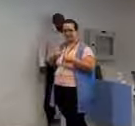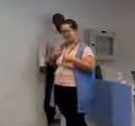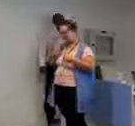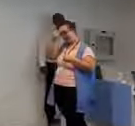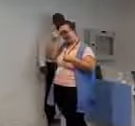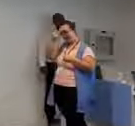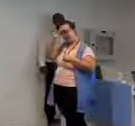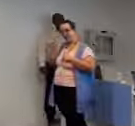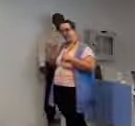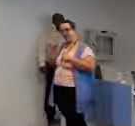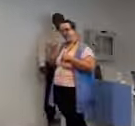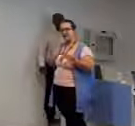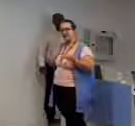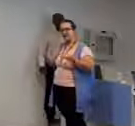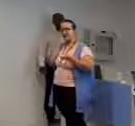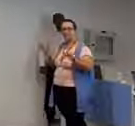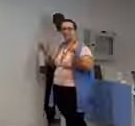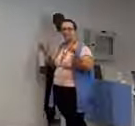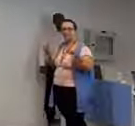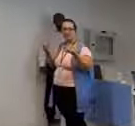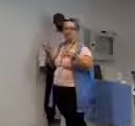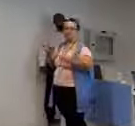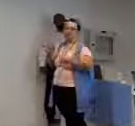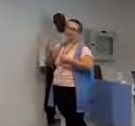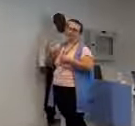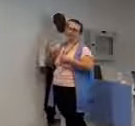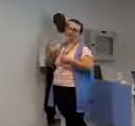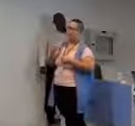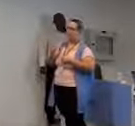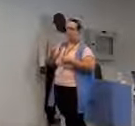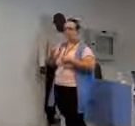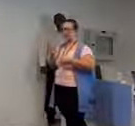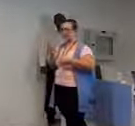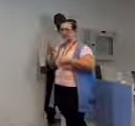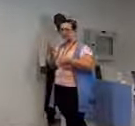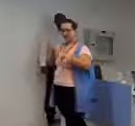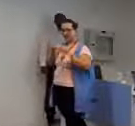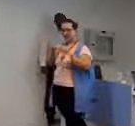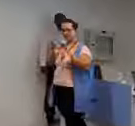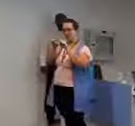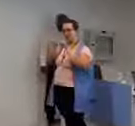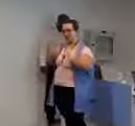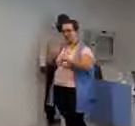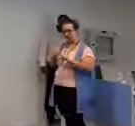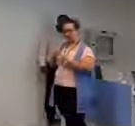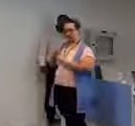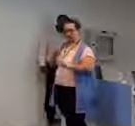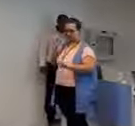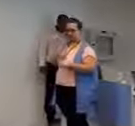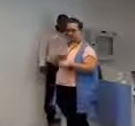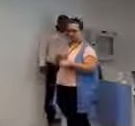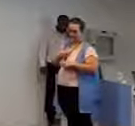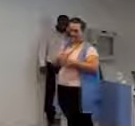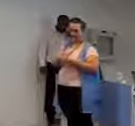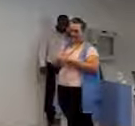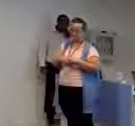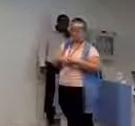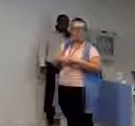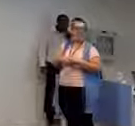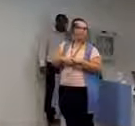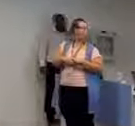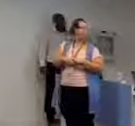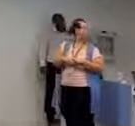é perfeitamente calculado? Eu estou dentro de um software de engenharia. Aqui ele está